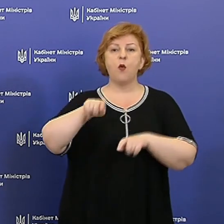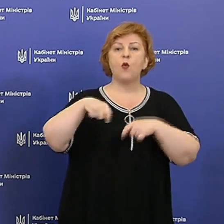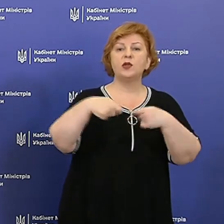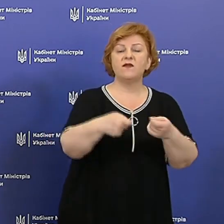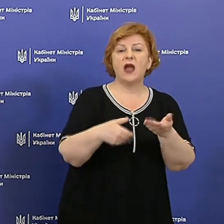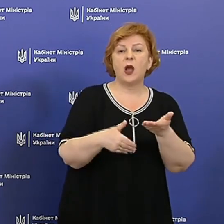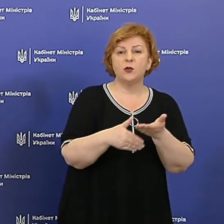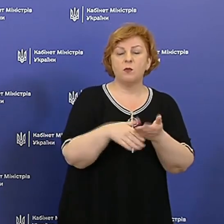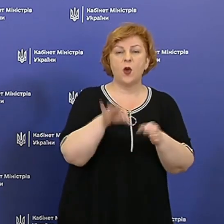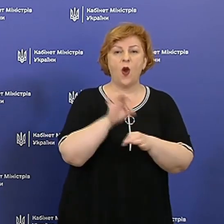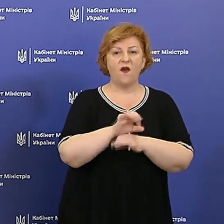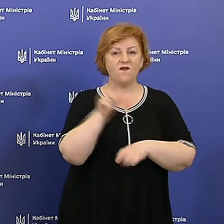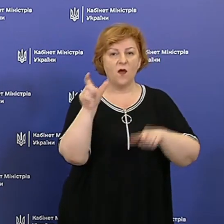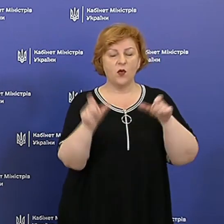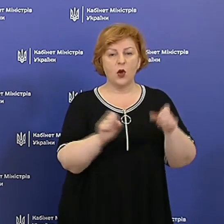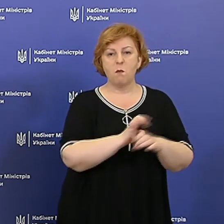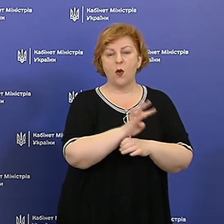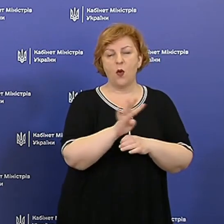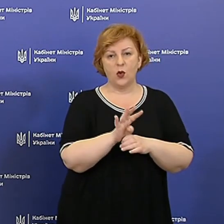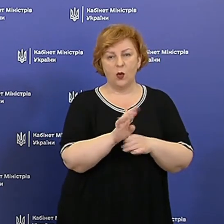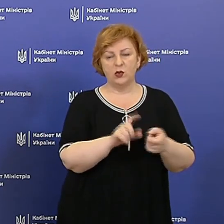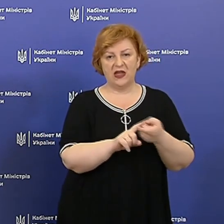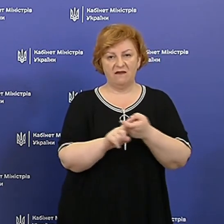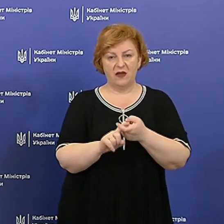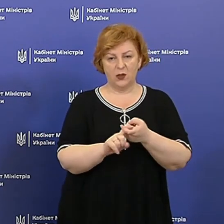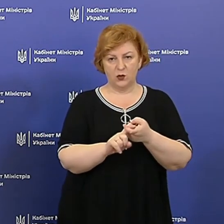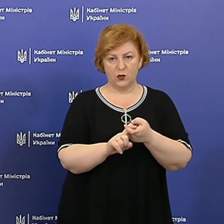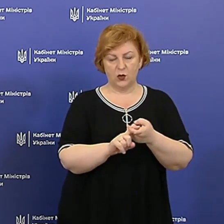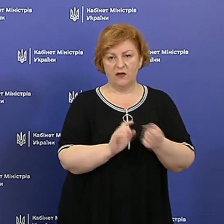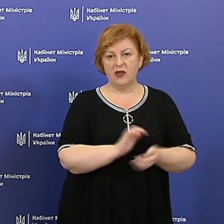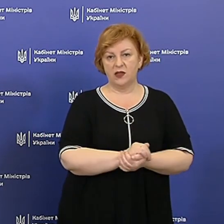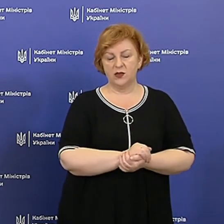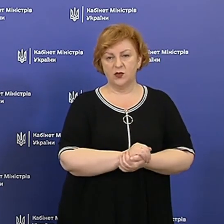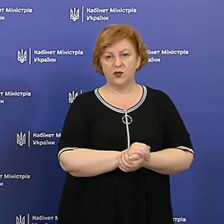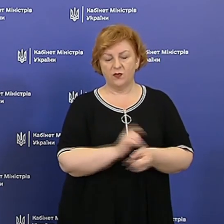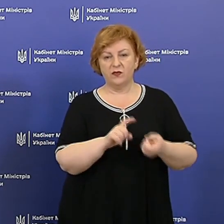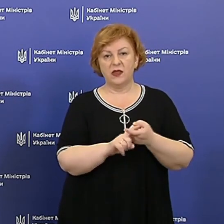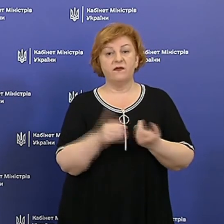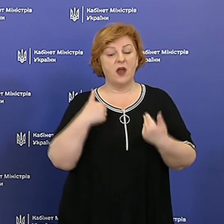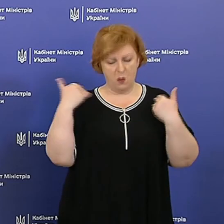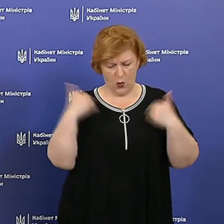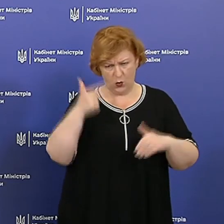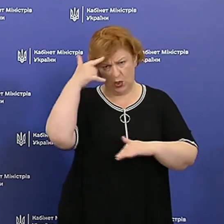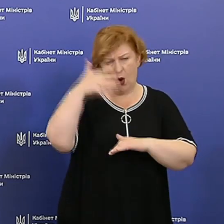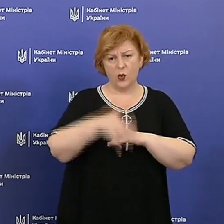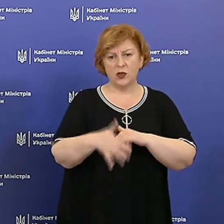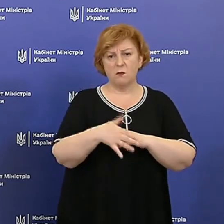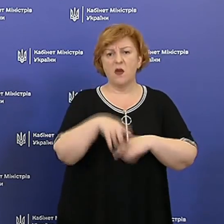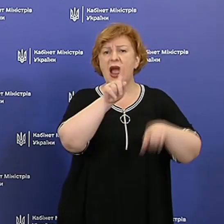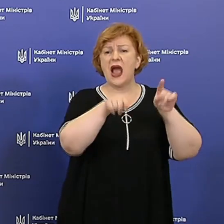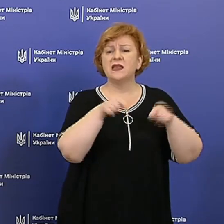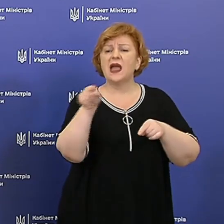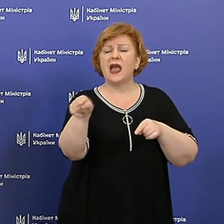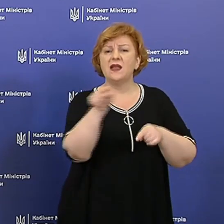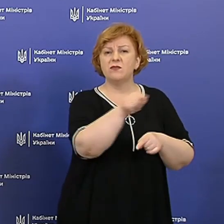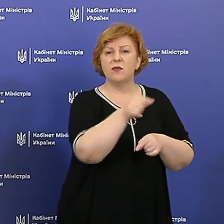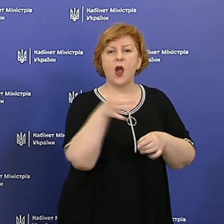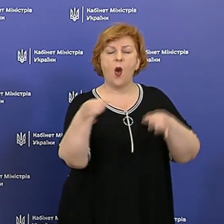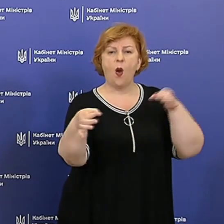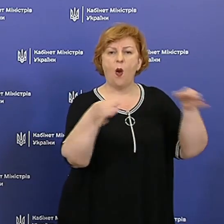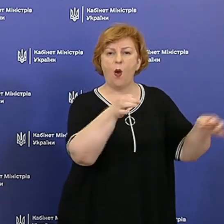лікарів, які будуть надавати допомогу хворим на коронавірусну інфекцію. Тобто ми вже усвідомлюємо, що по деяких областях